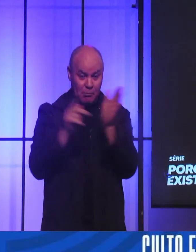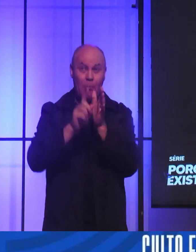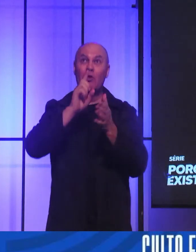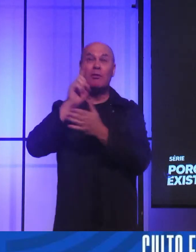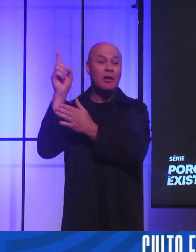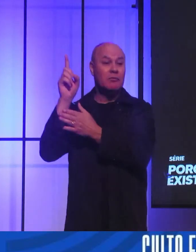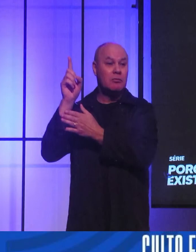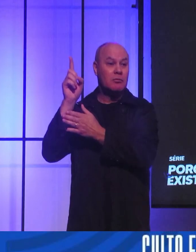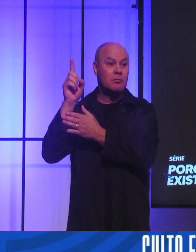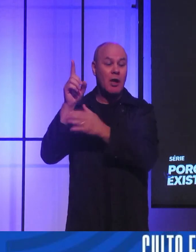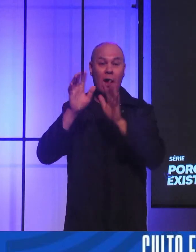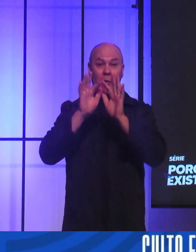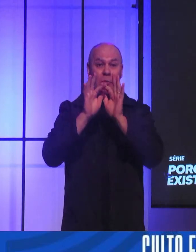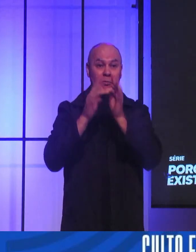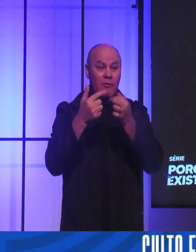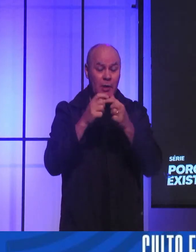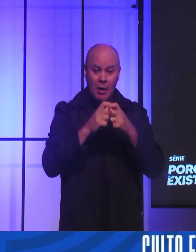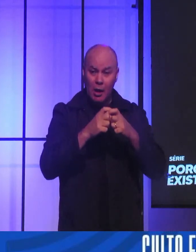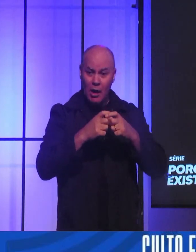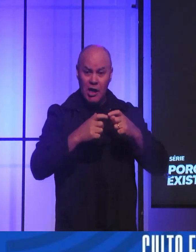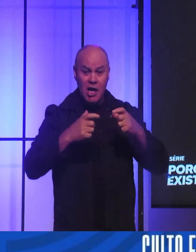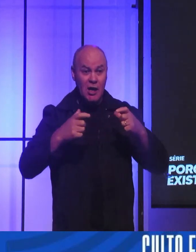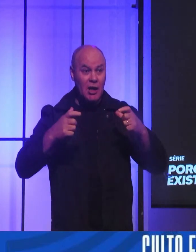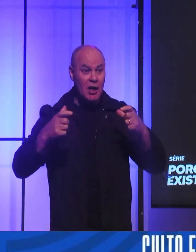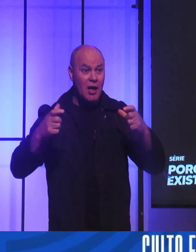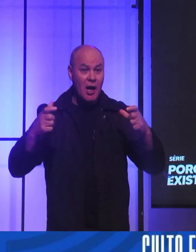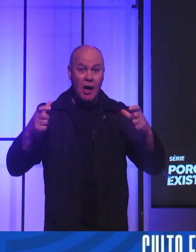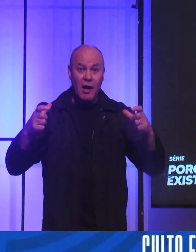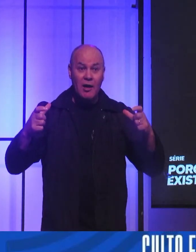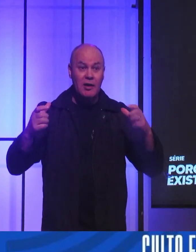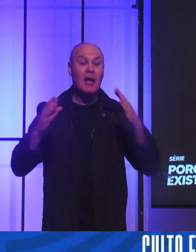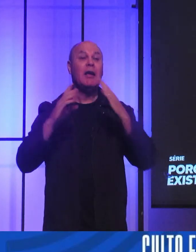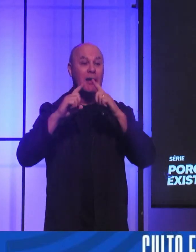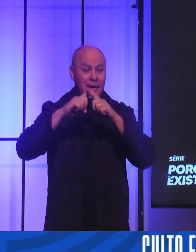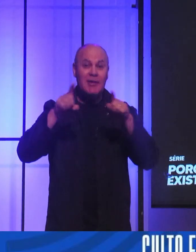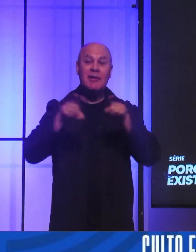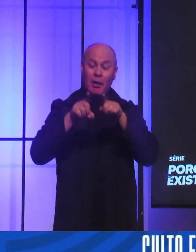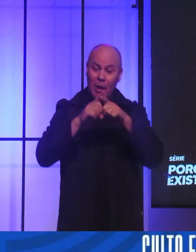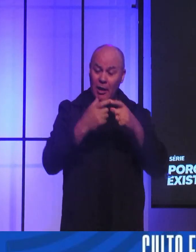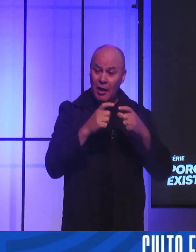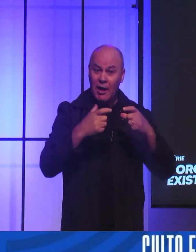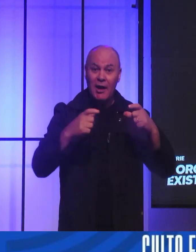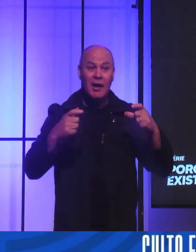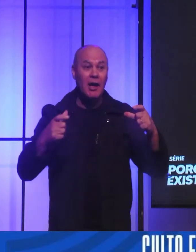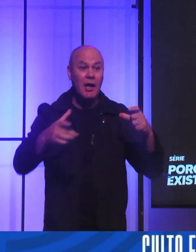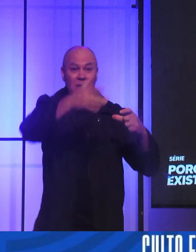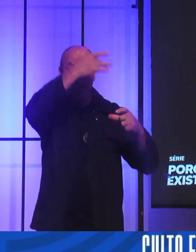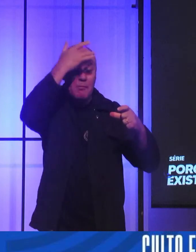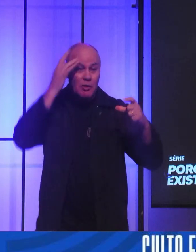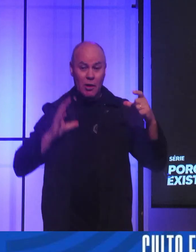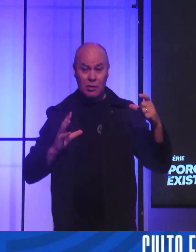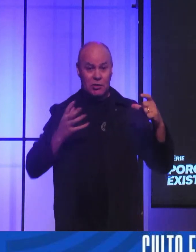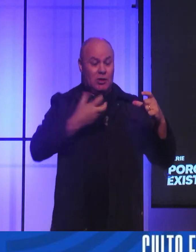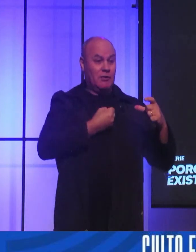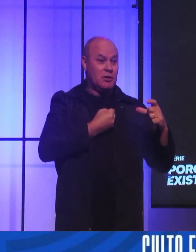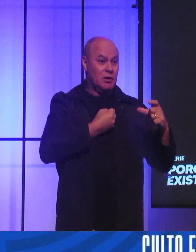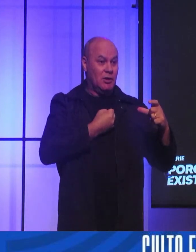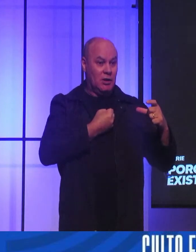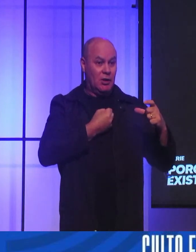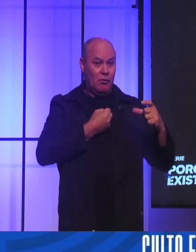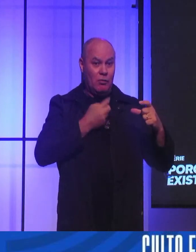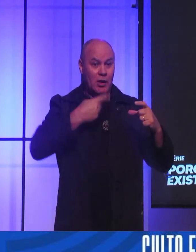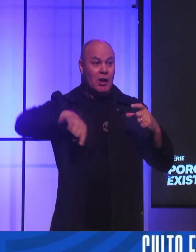que nós como igreja temos uma visão, nós temos uma missão, e